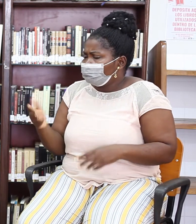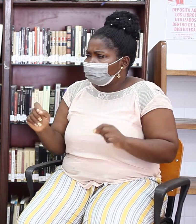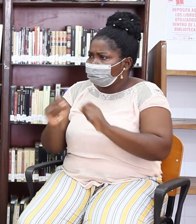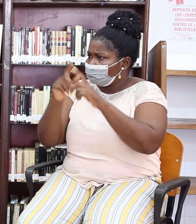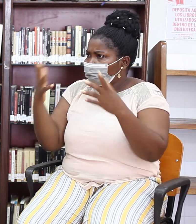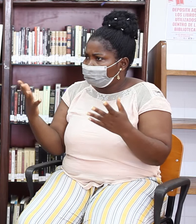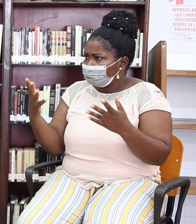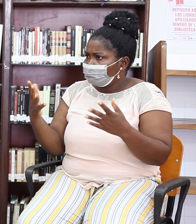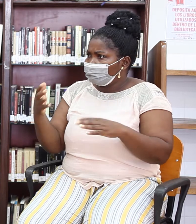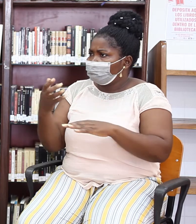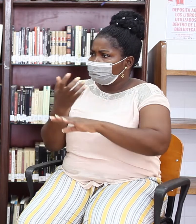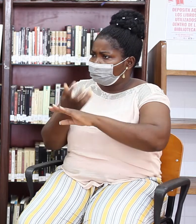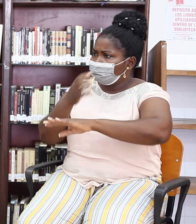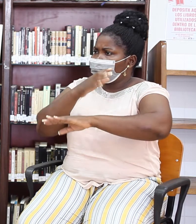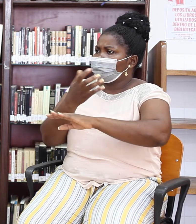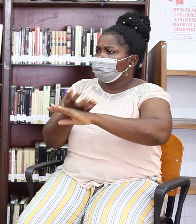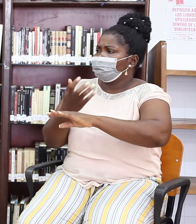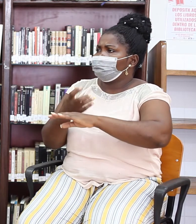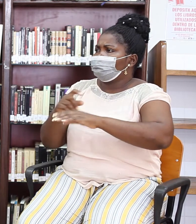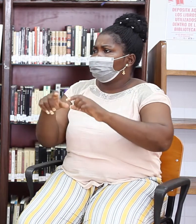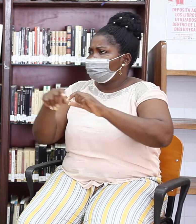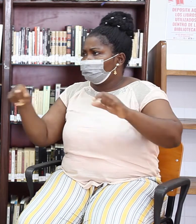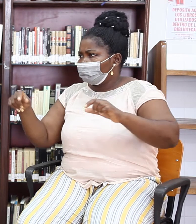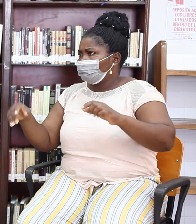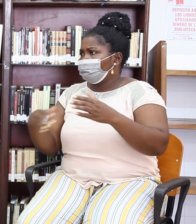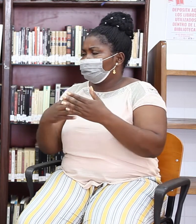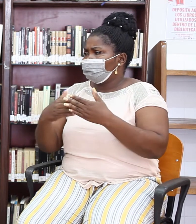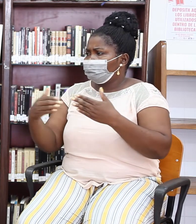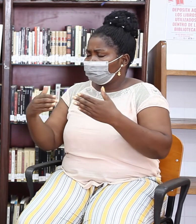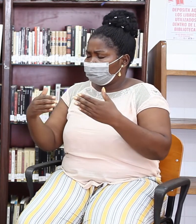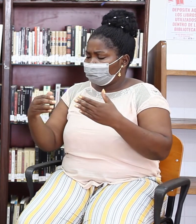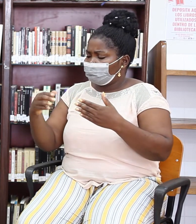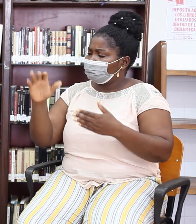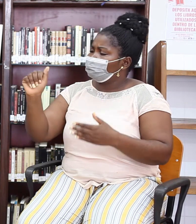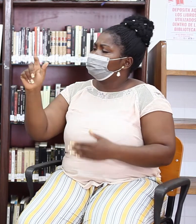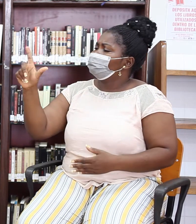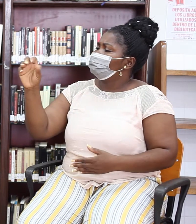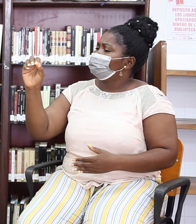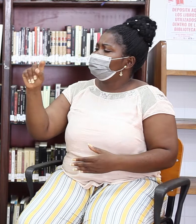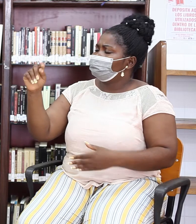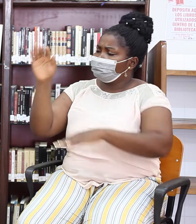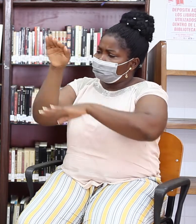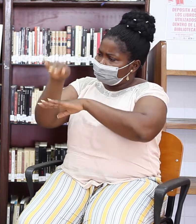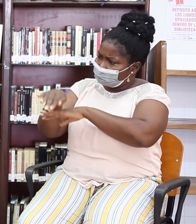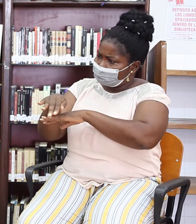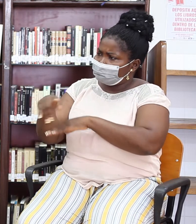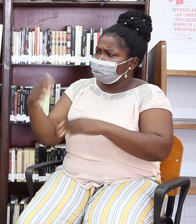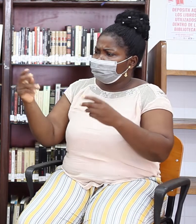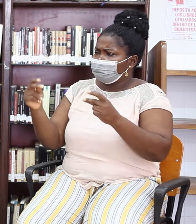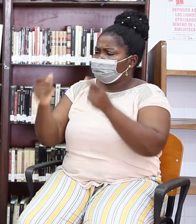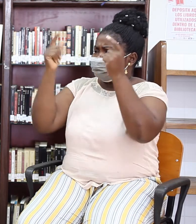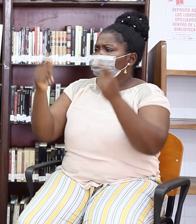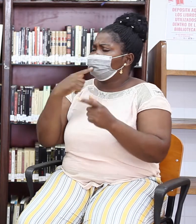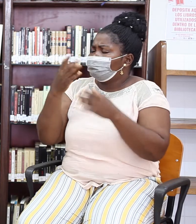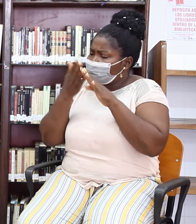amanecer el palo del ladrón habría crecido un palmo de largo. La noche llegó tal veloz y